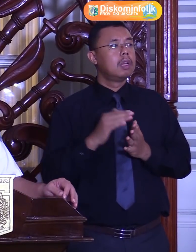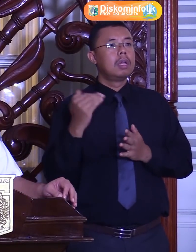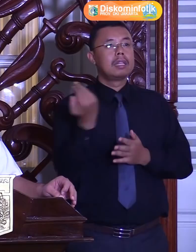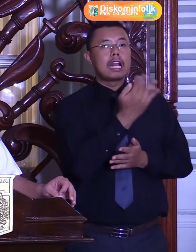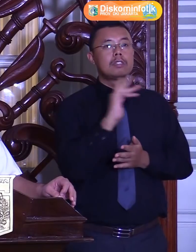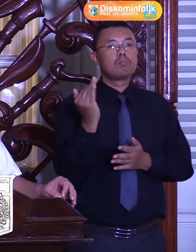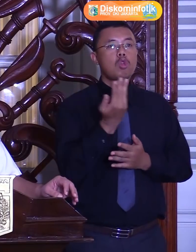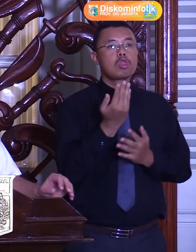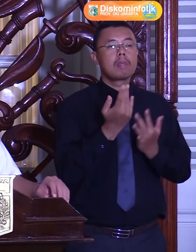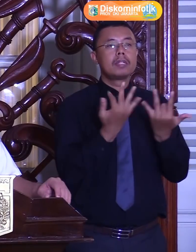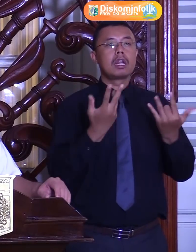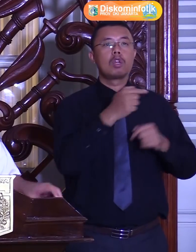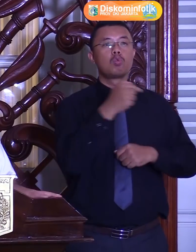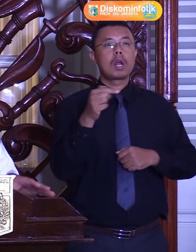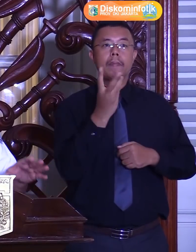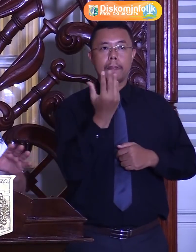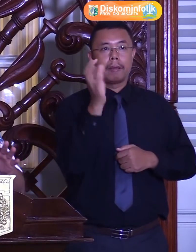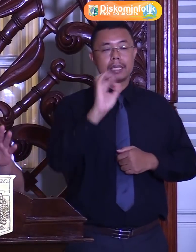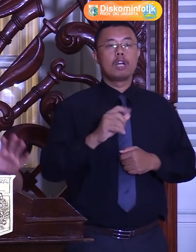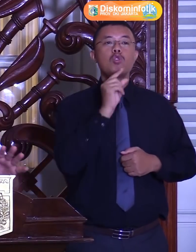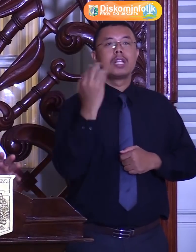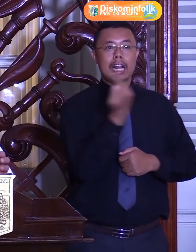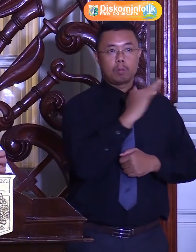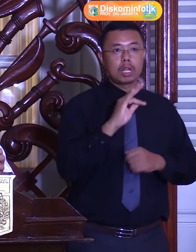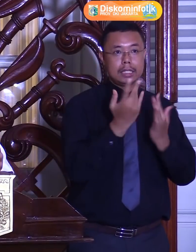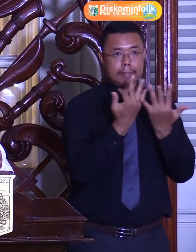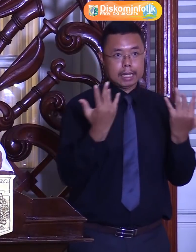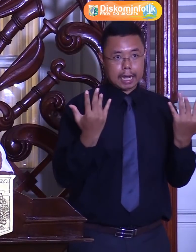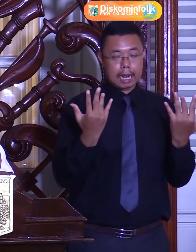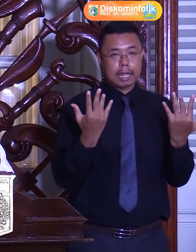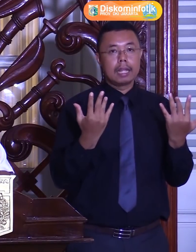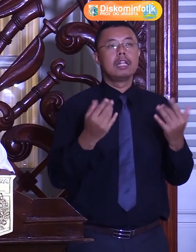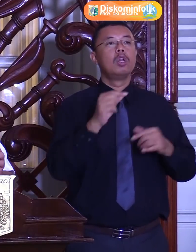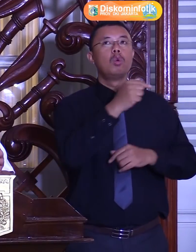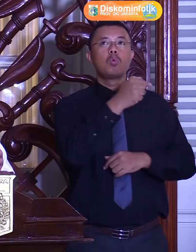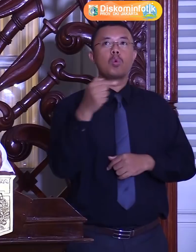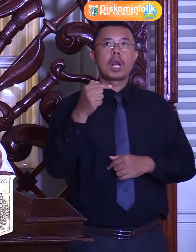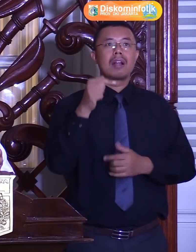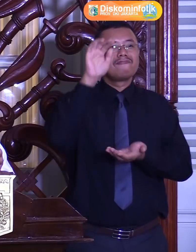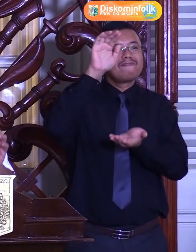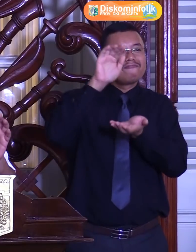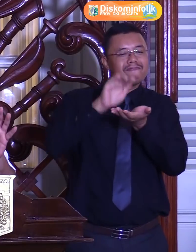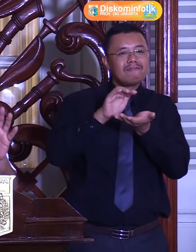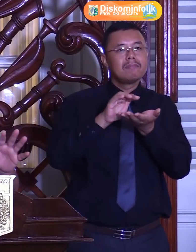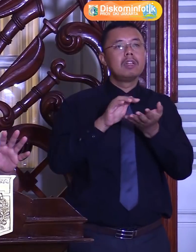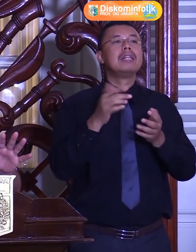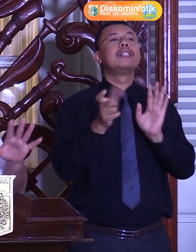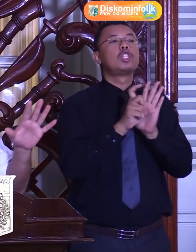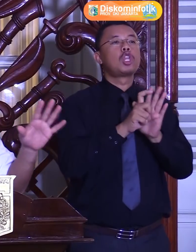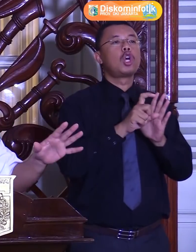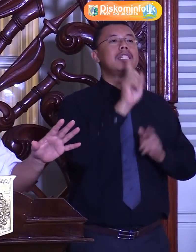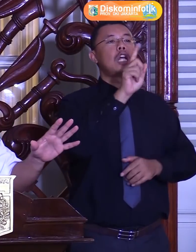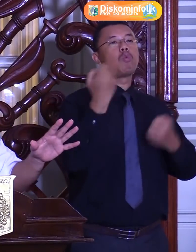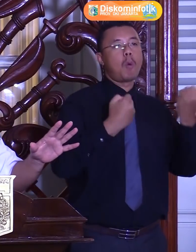berapa persen, Pak? Jadi gini, transportasi massal itu dikuranginya pada volume penumpang